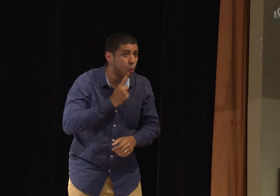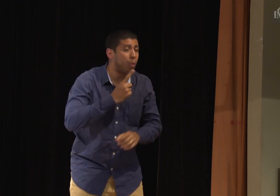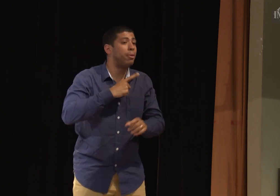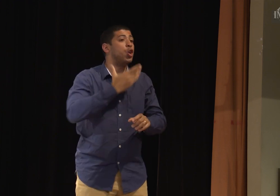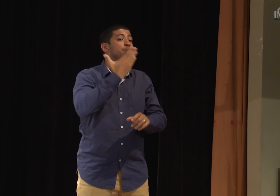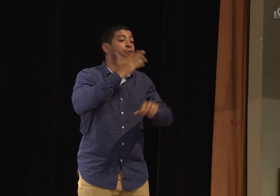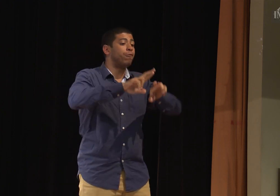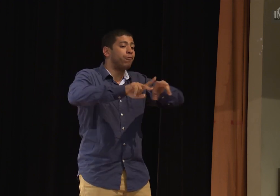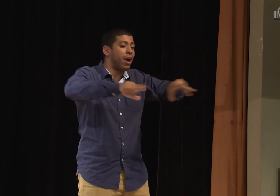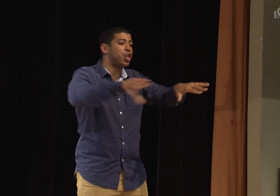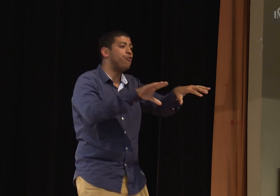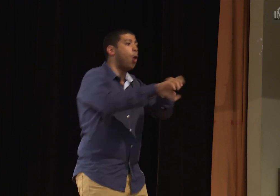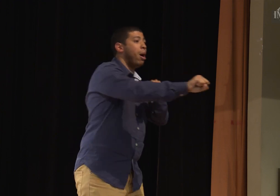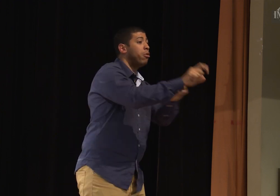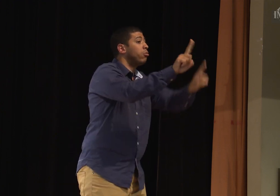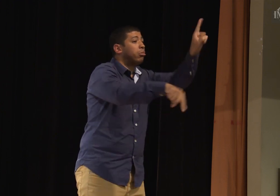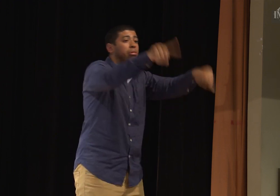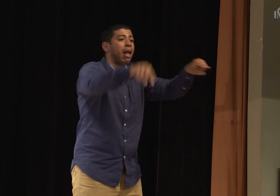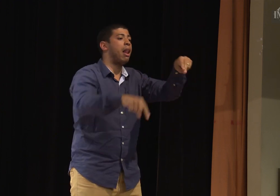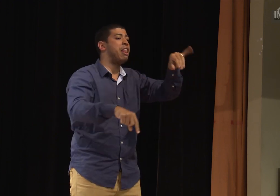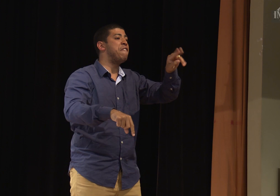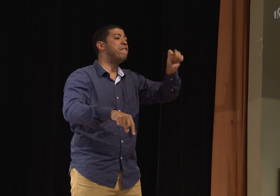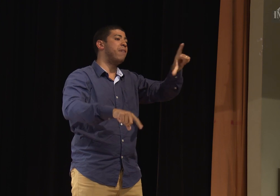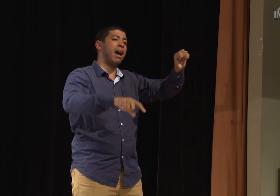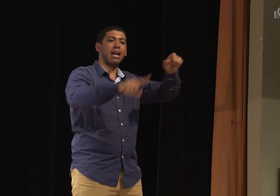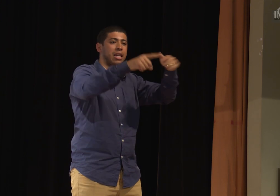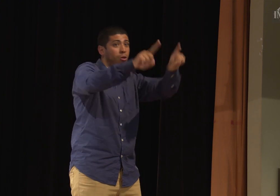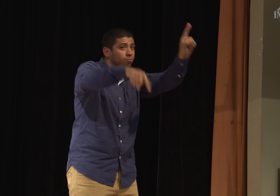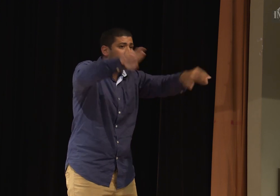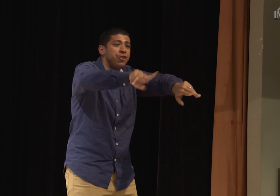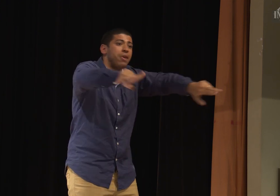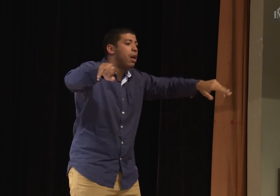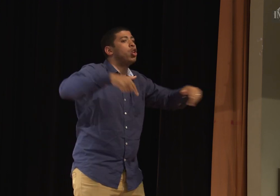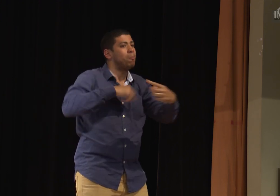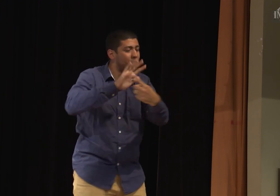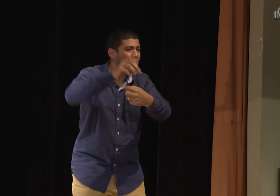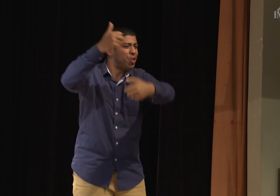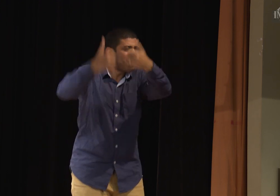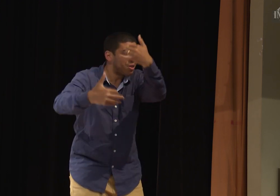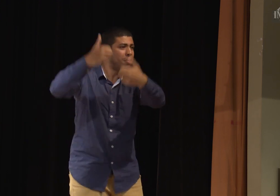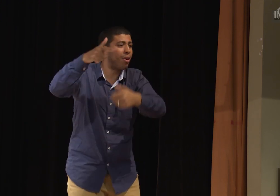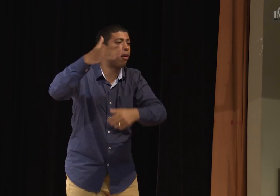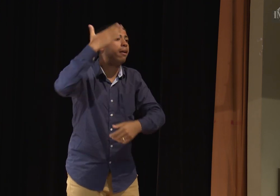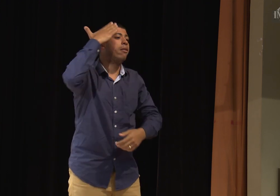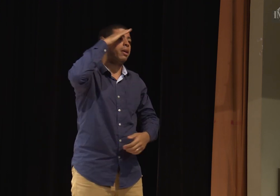ele entender que o surdo tem um tipo de diferença de formação e níveis diferentes para cada surdo. Aí eu explico